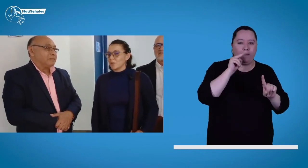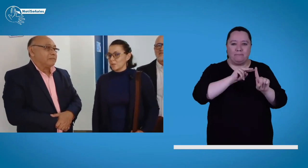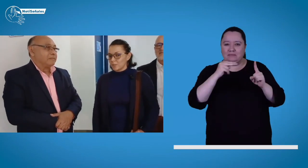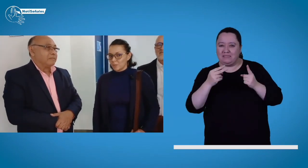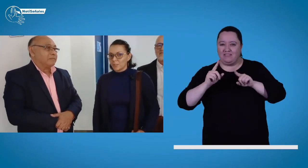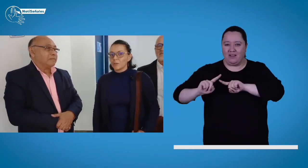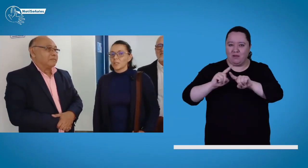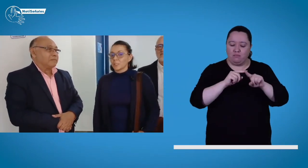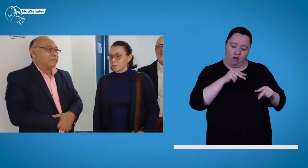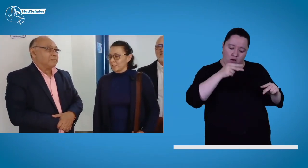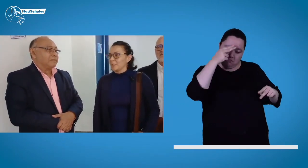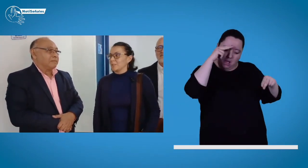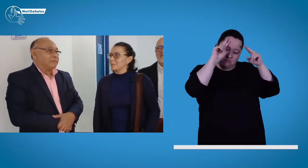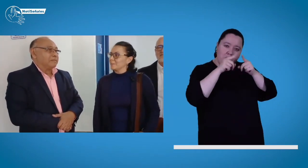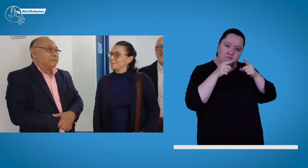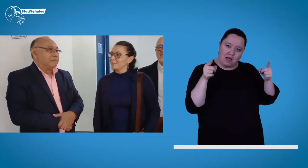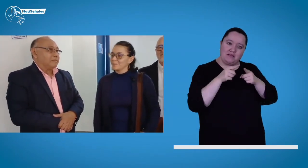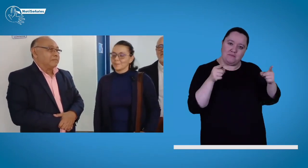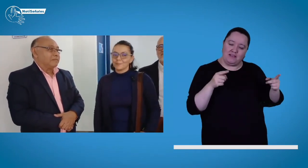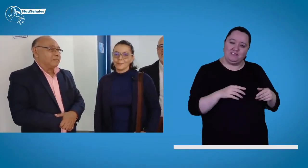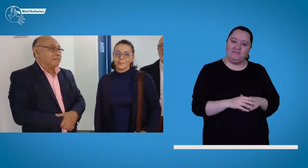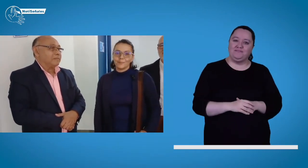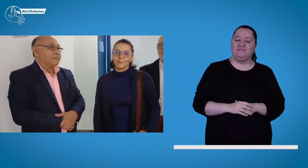interpretación a los resultados y a las perspectivas.